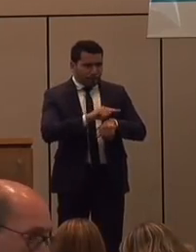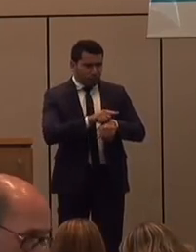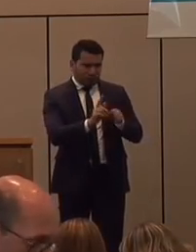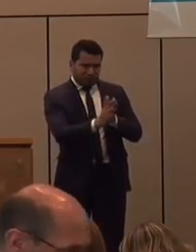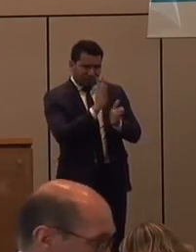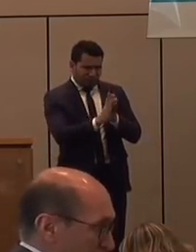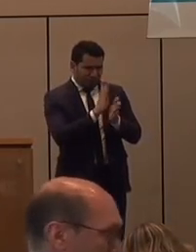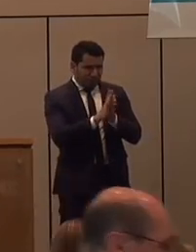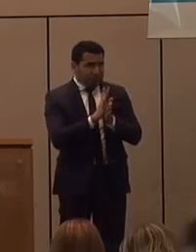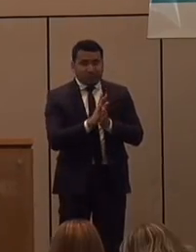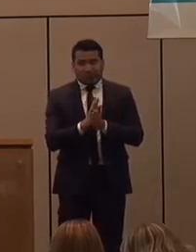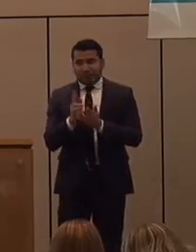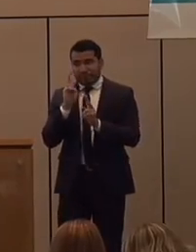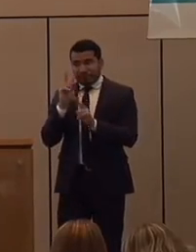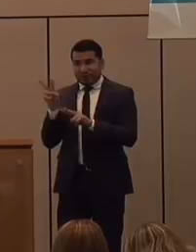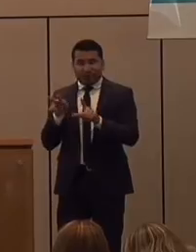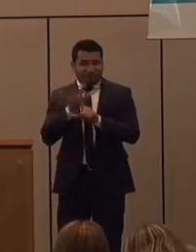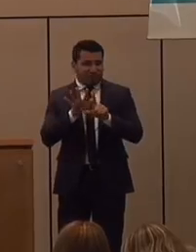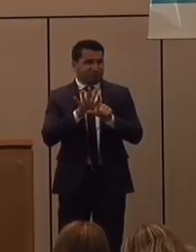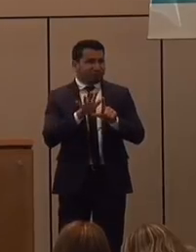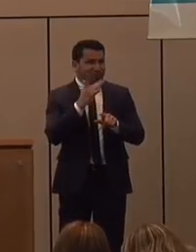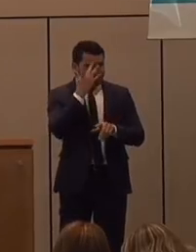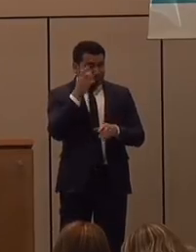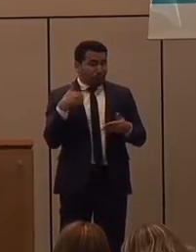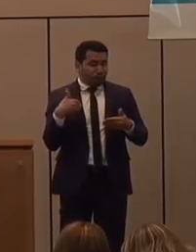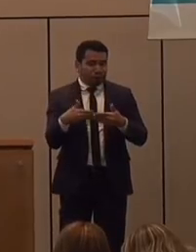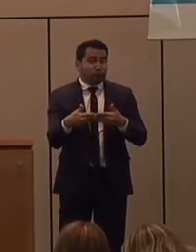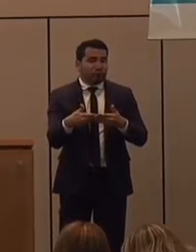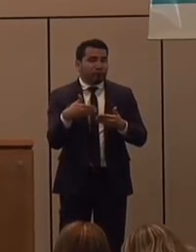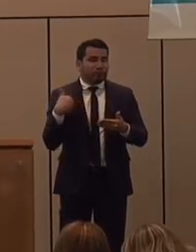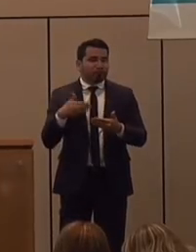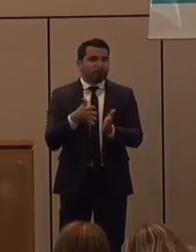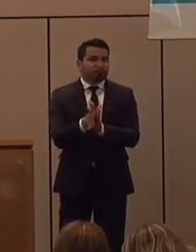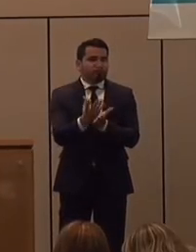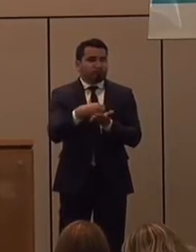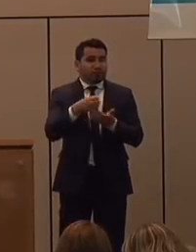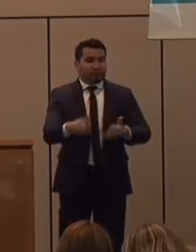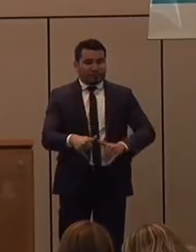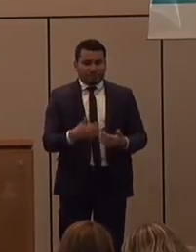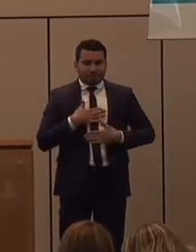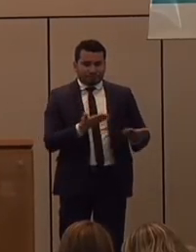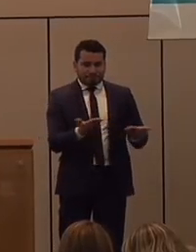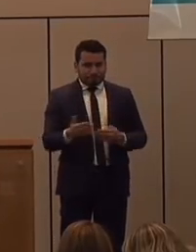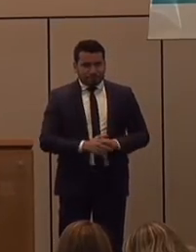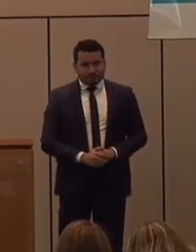porque ya estoy llegando casi al final de esta rendición bienvenida a claudia